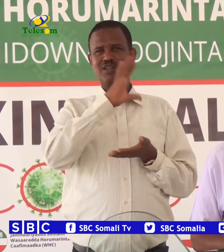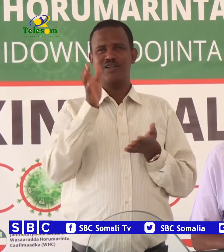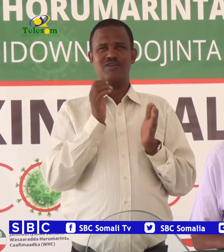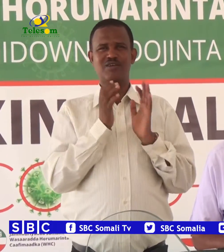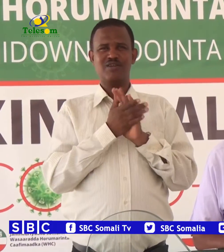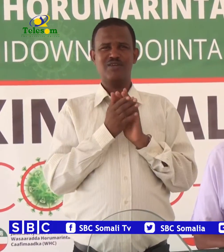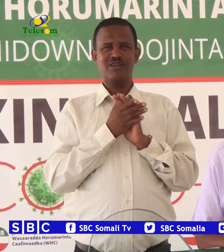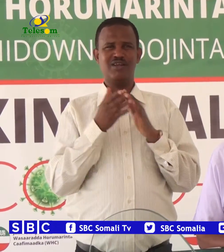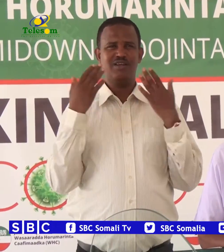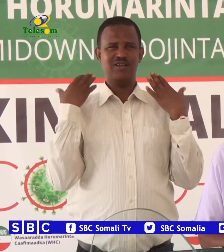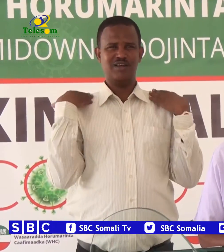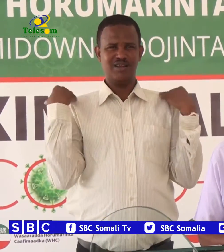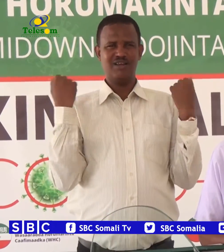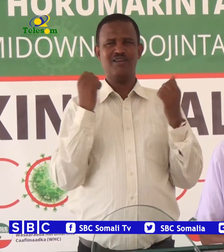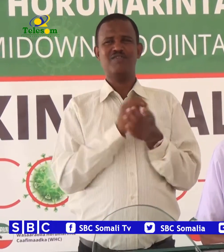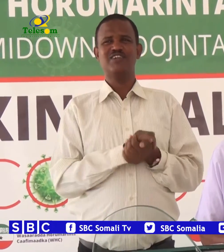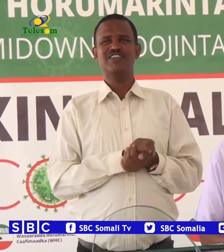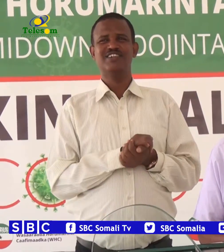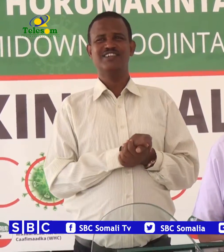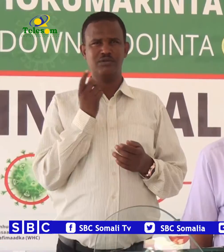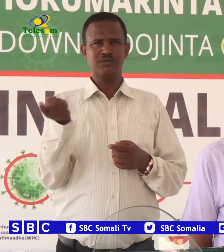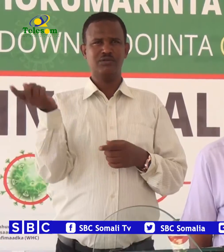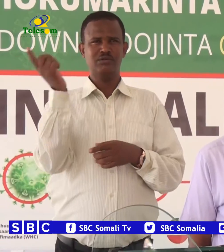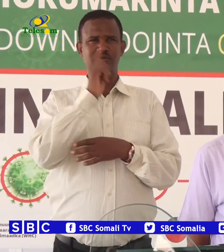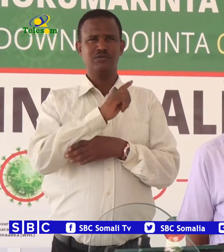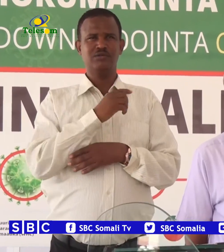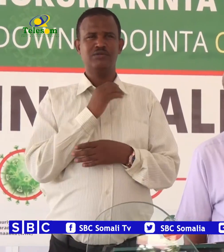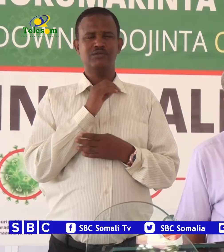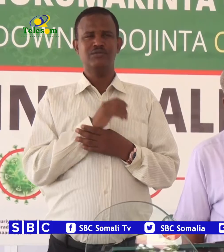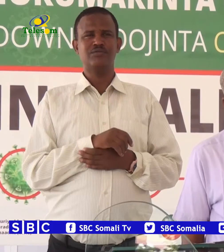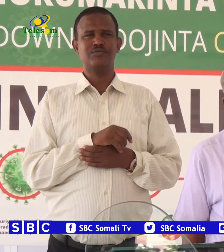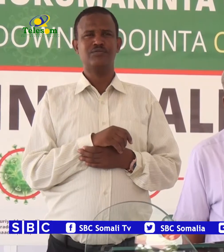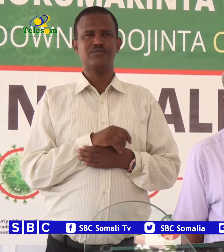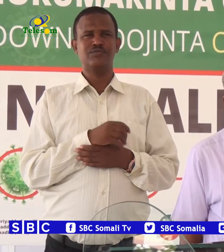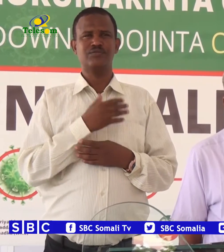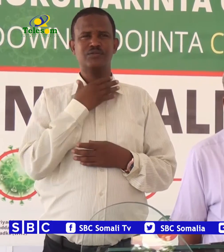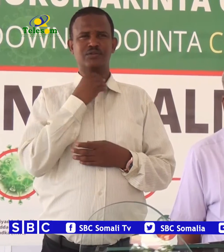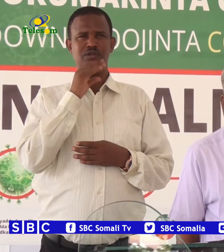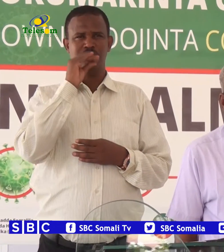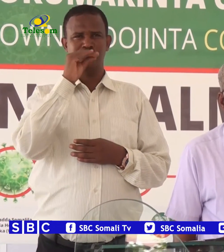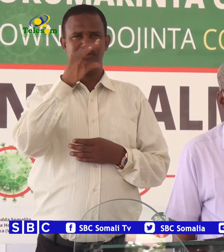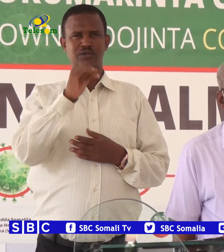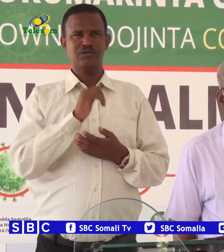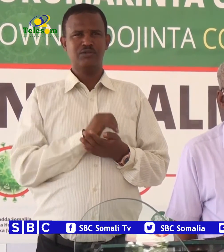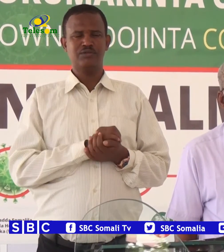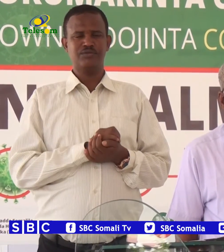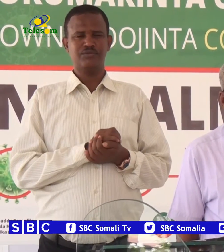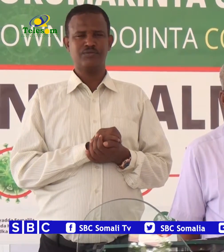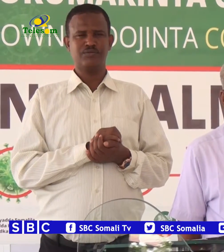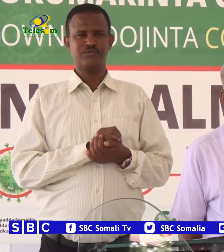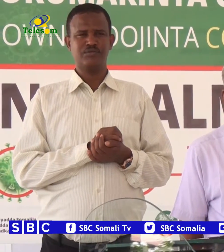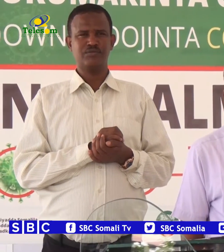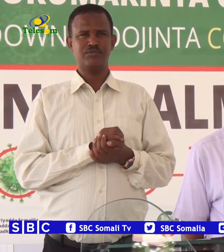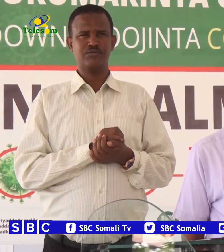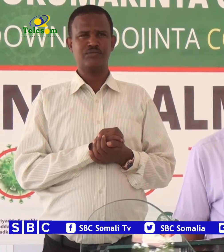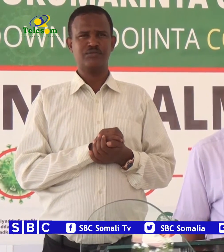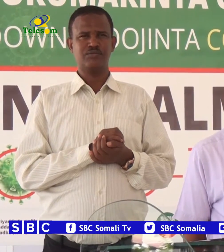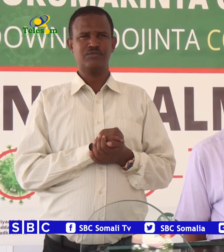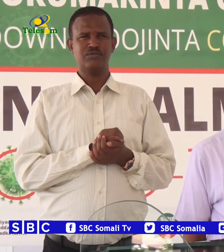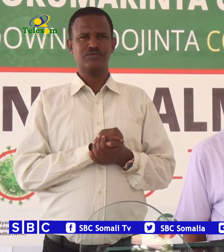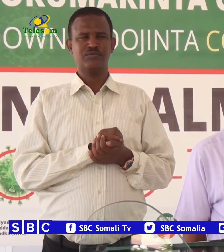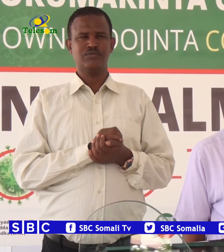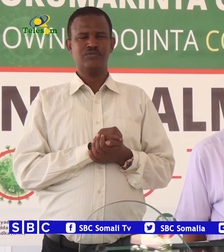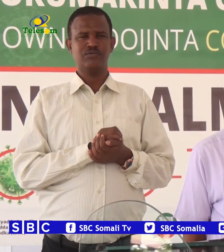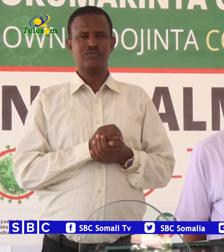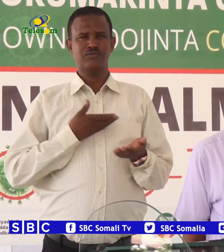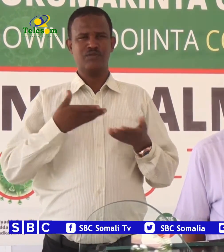kooban waana sida arintaas dhanka kale madaxa waaxda xiriirka dadweynaha ee wasaaradda caafimaadka Soomaaliland wuxuu sheegay inay